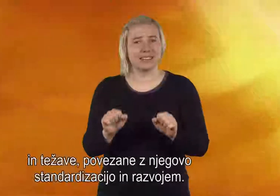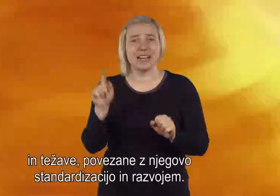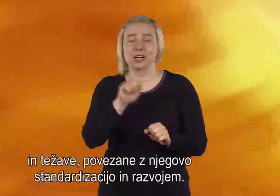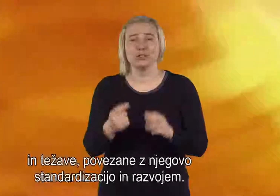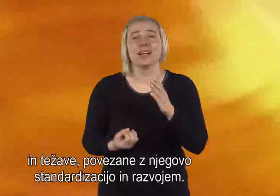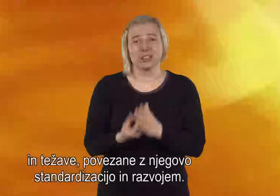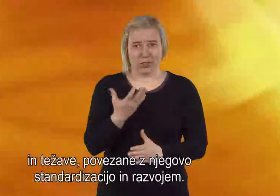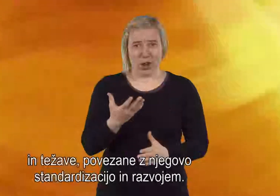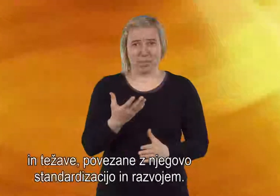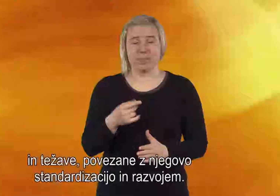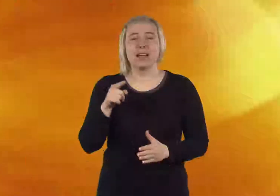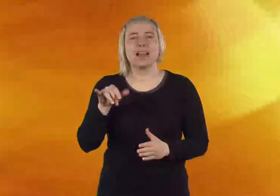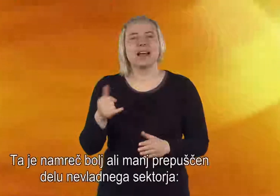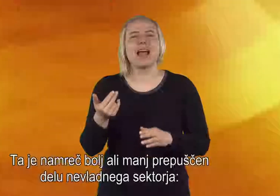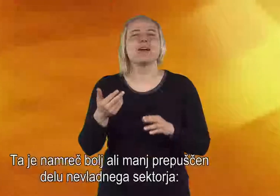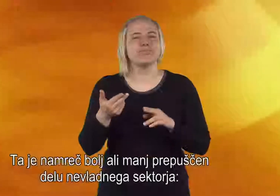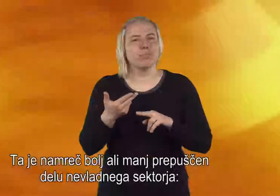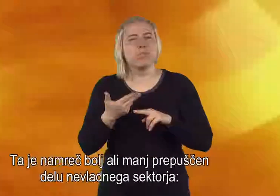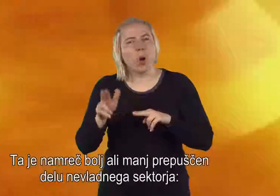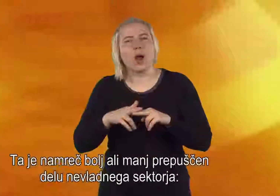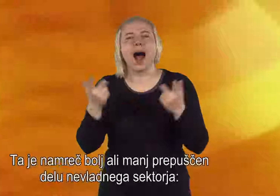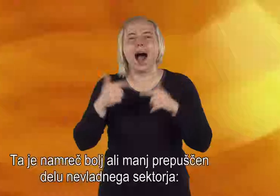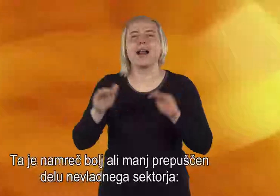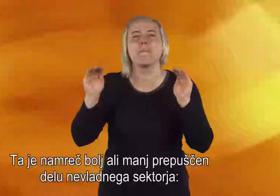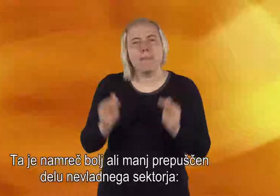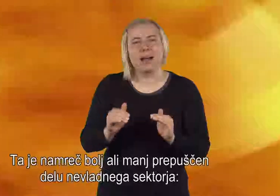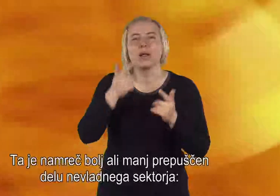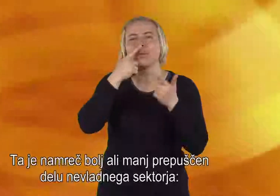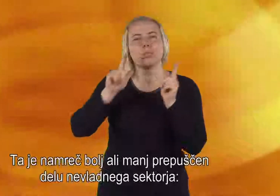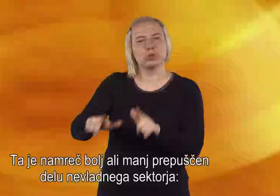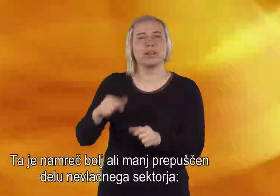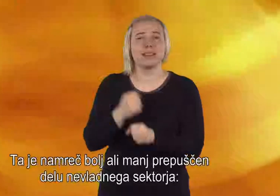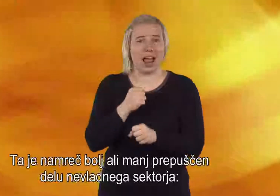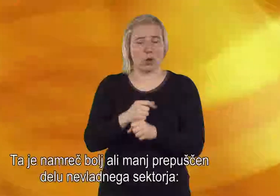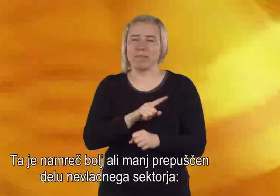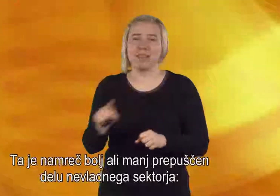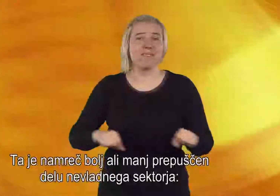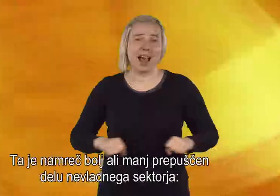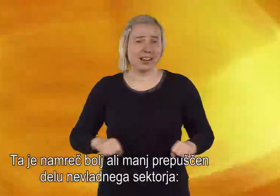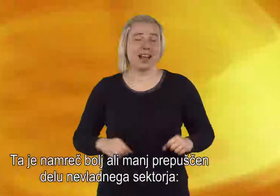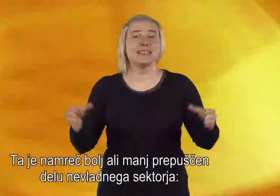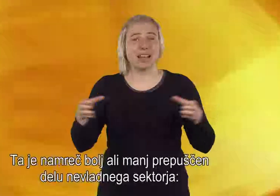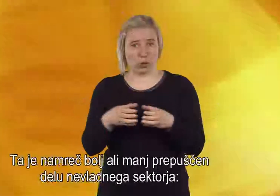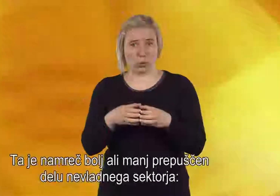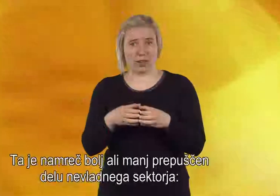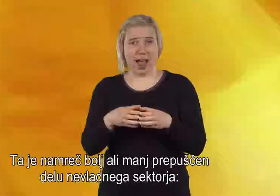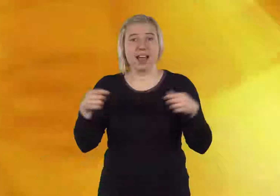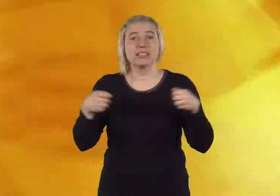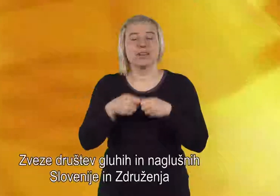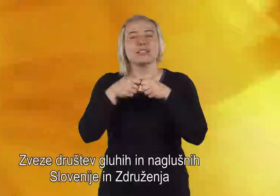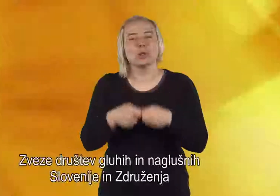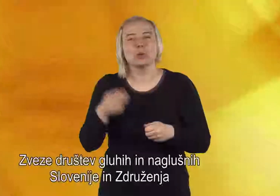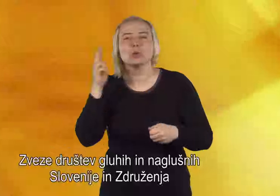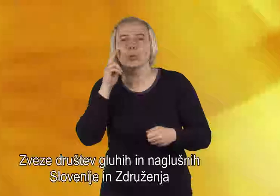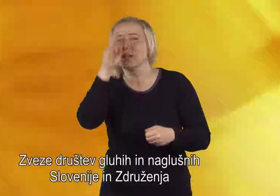z njegovo standardizacijo in razvojem. Ta je namreč bolj ali manj prepuščen delu nevladnega